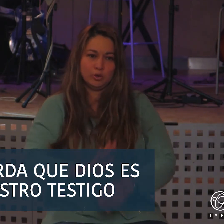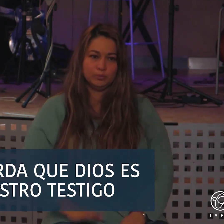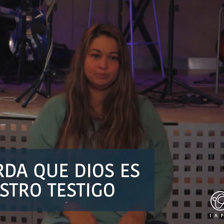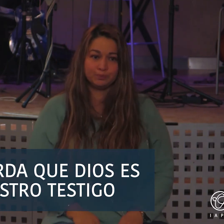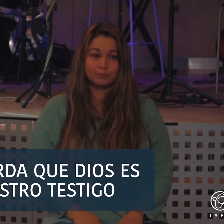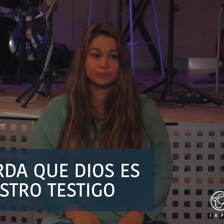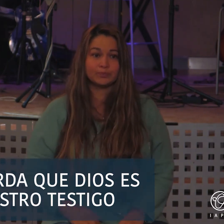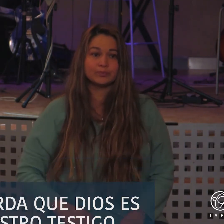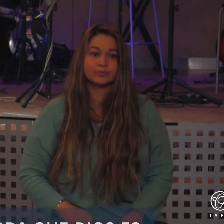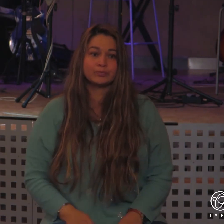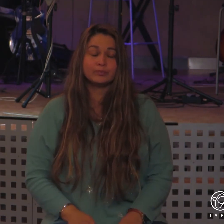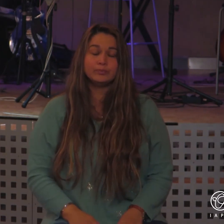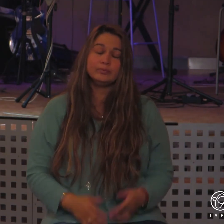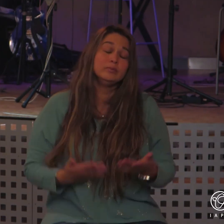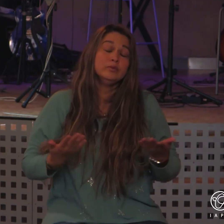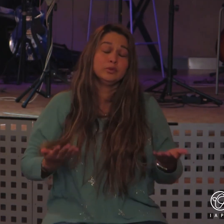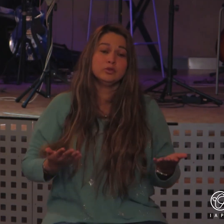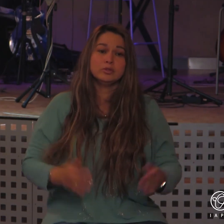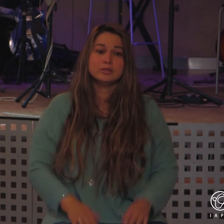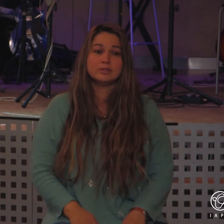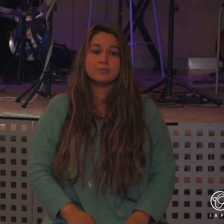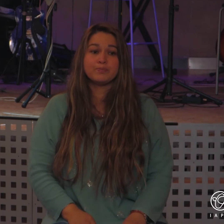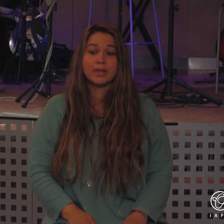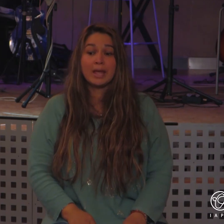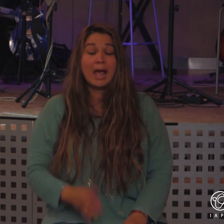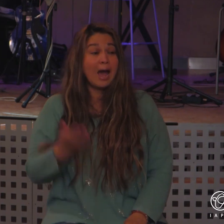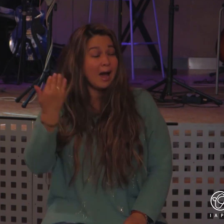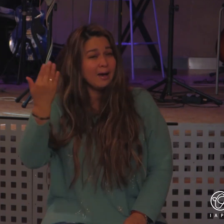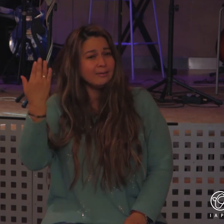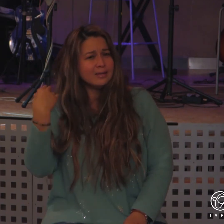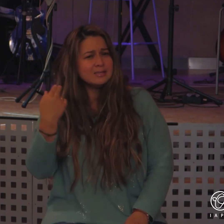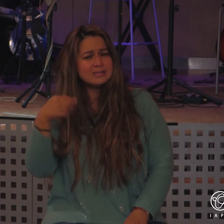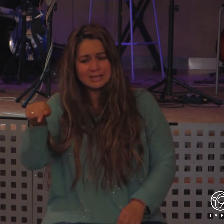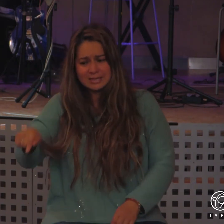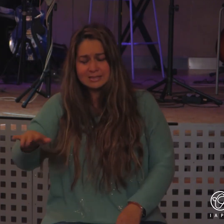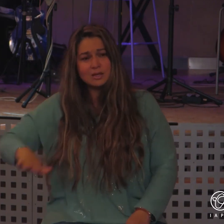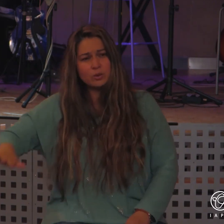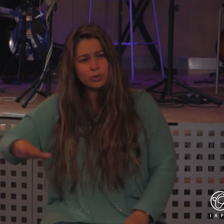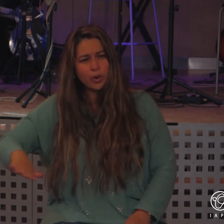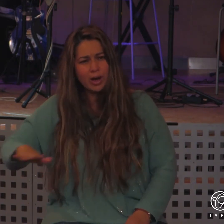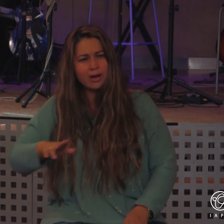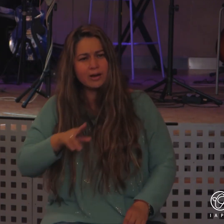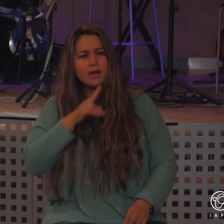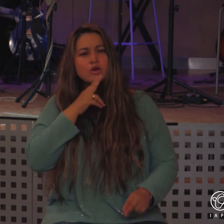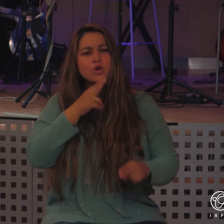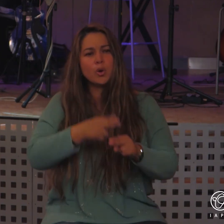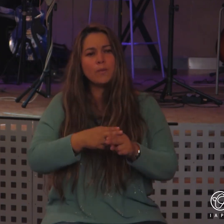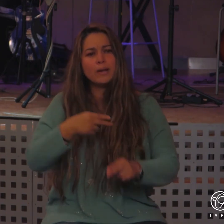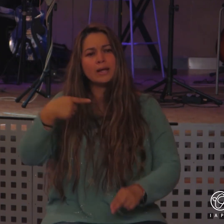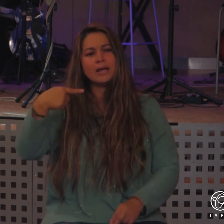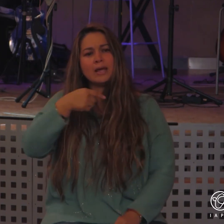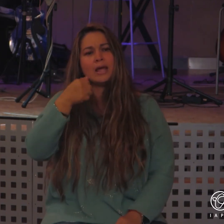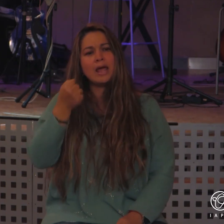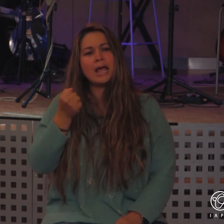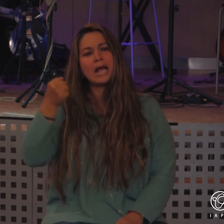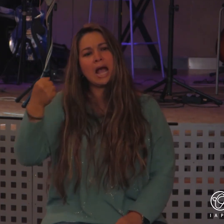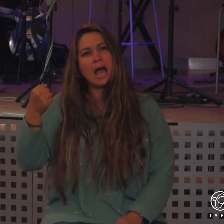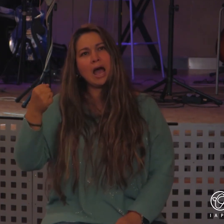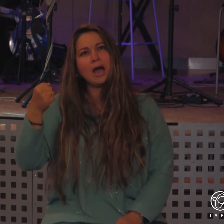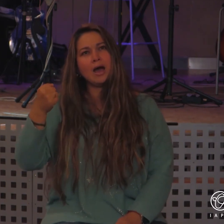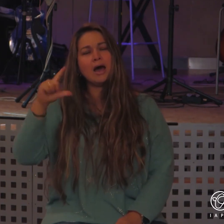piedras, también se le llamó Mizpa o Mispa, que significa Dios